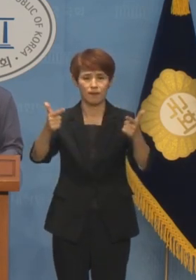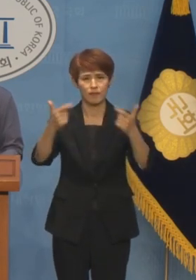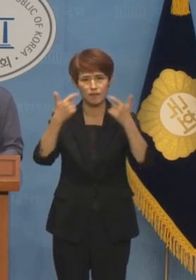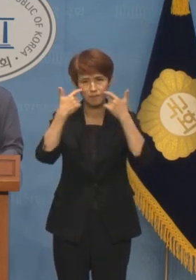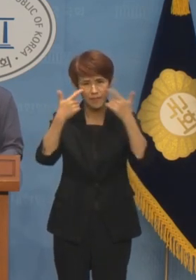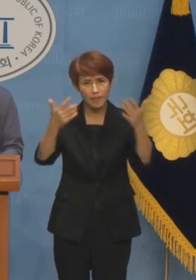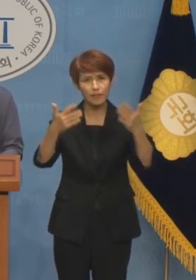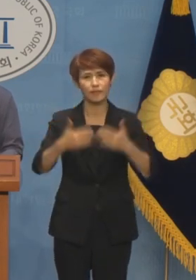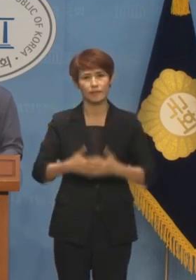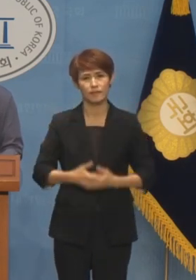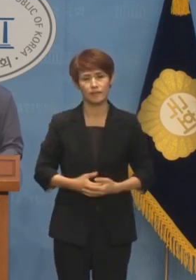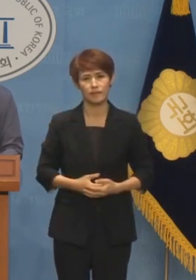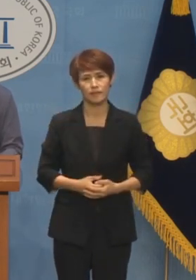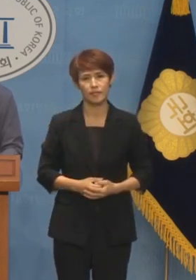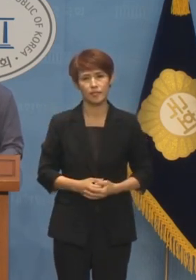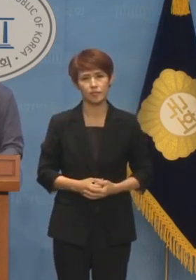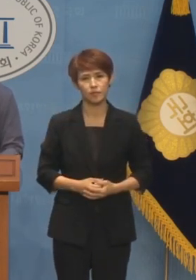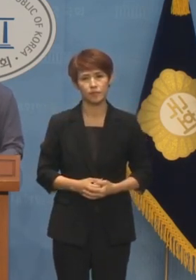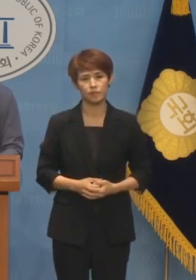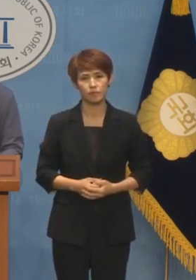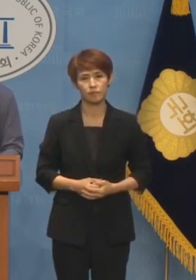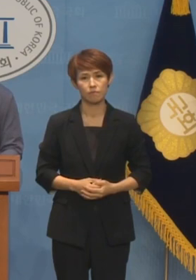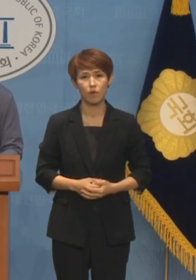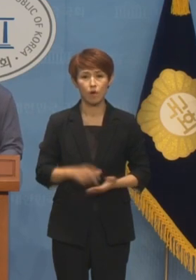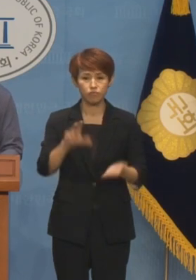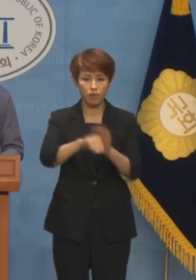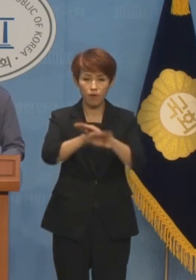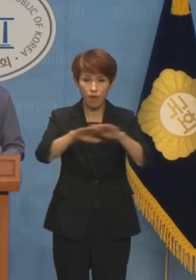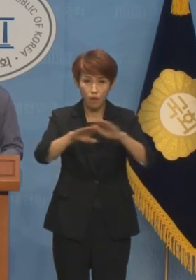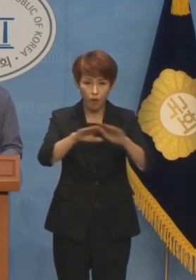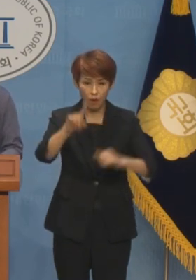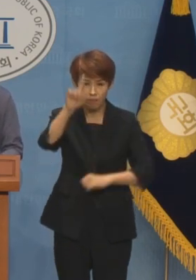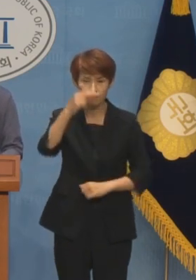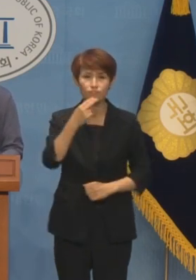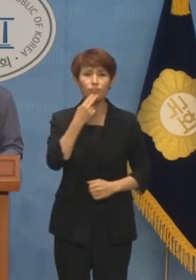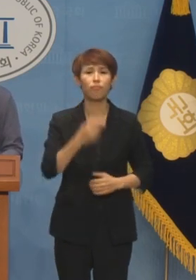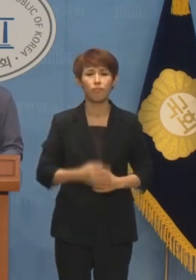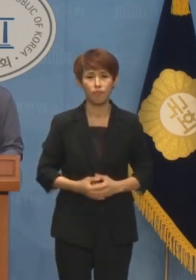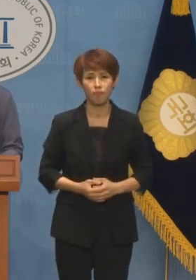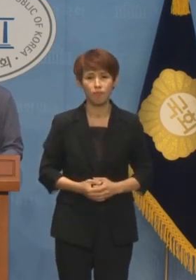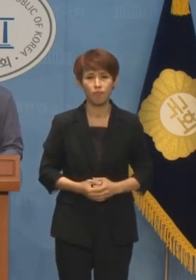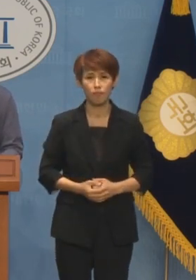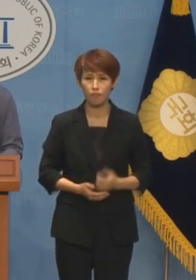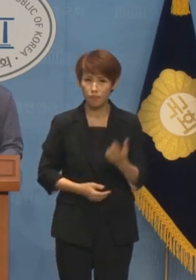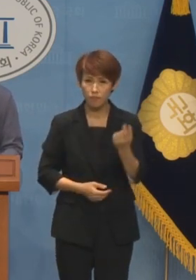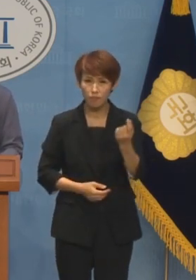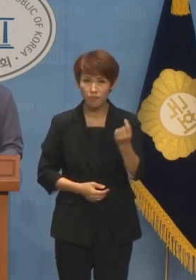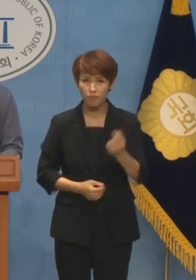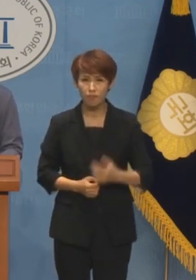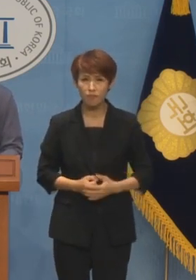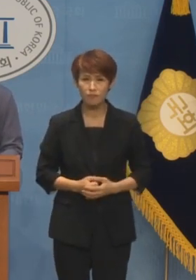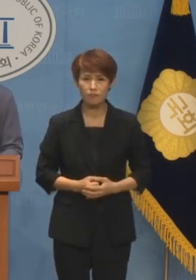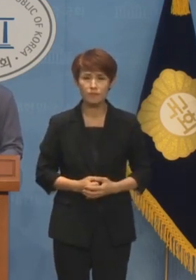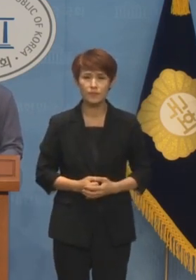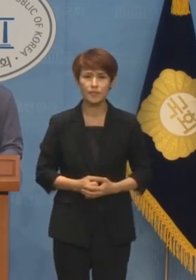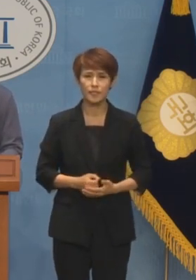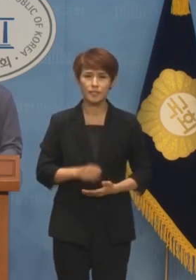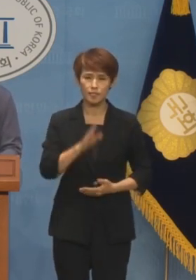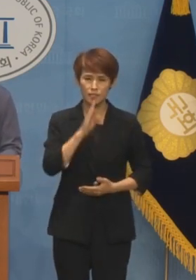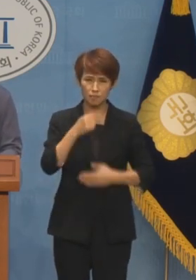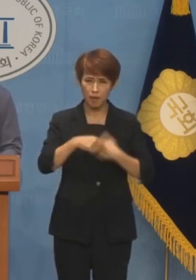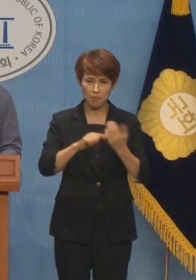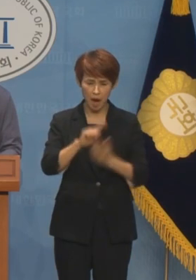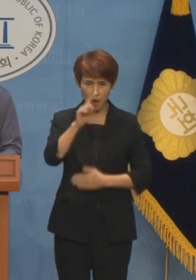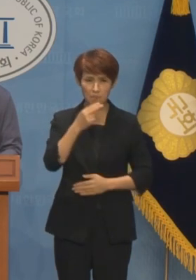분명히 못 박아 두겠습니다. 해결된 것은 단 하나도 없지 않습니까? 진심이 전혀 담기지